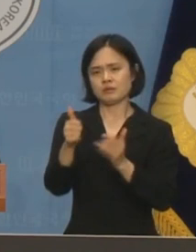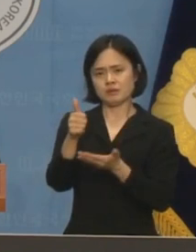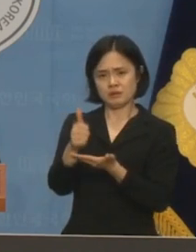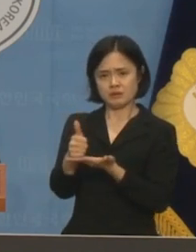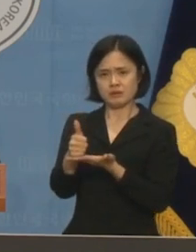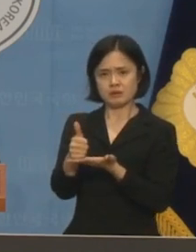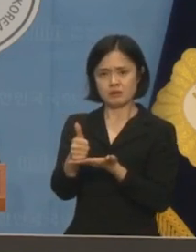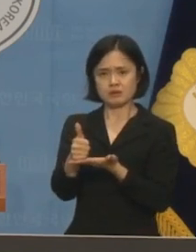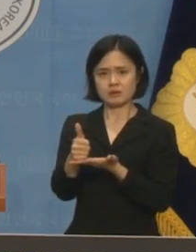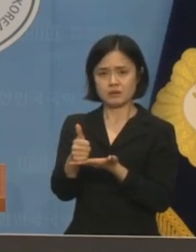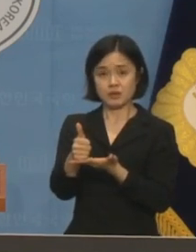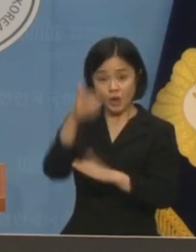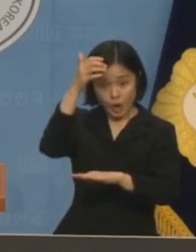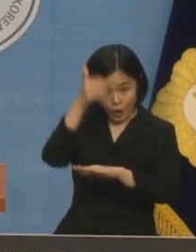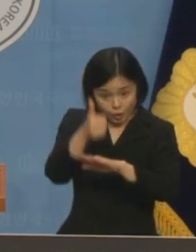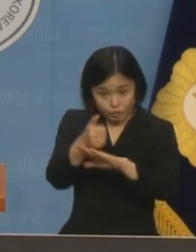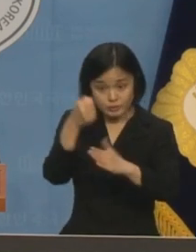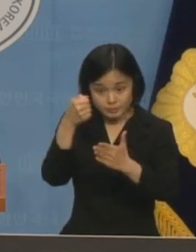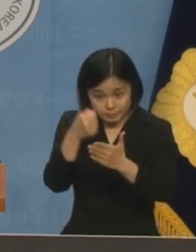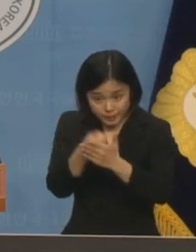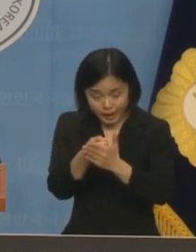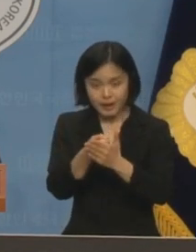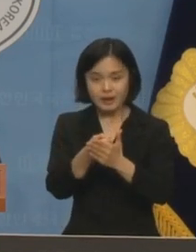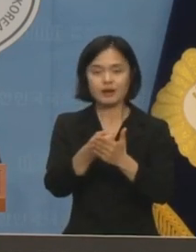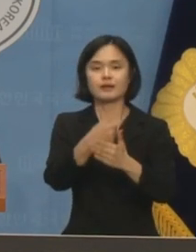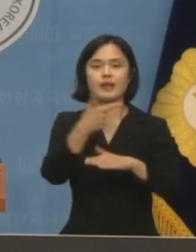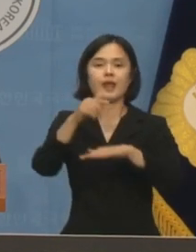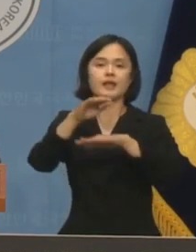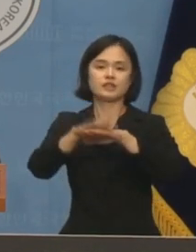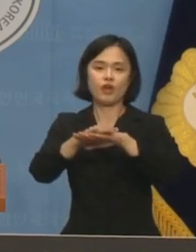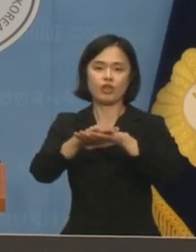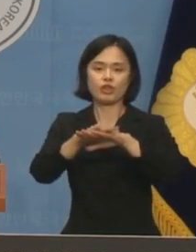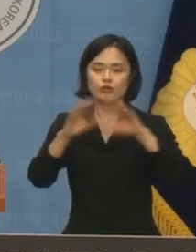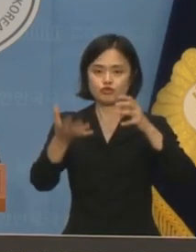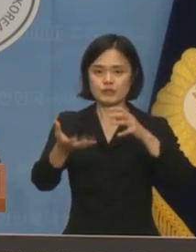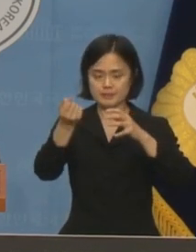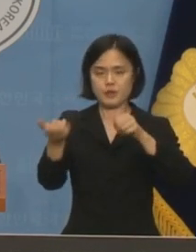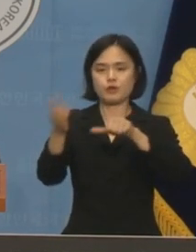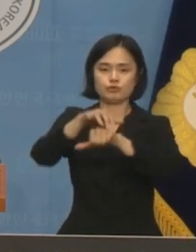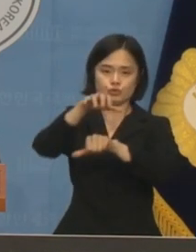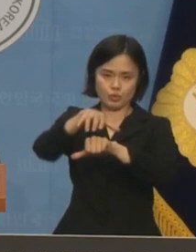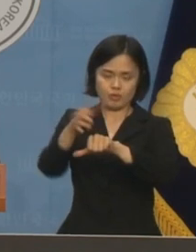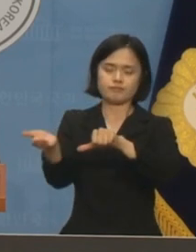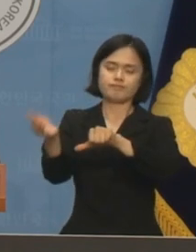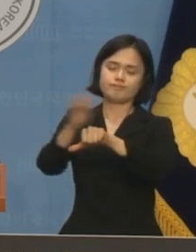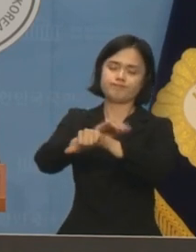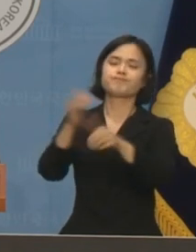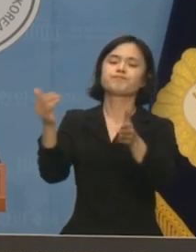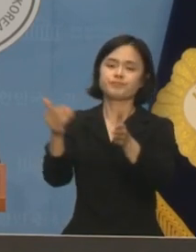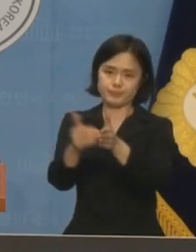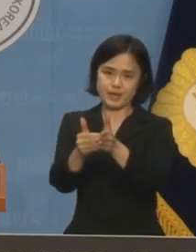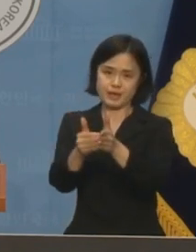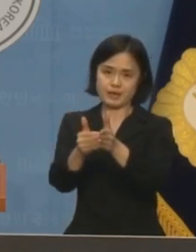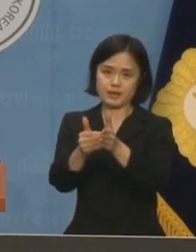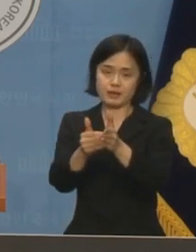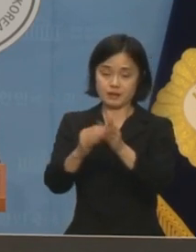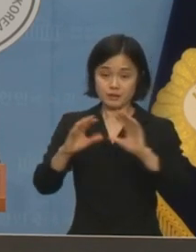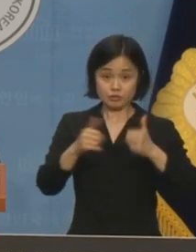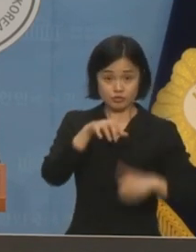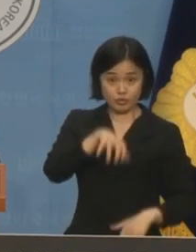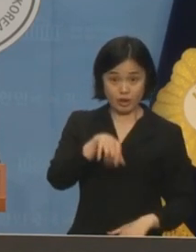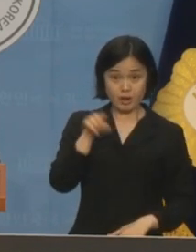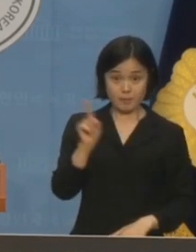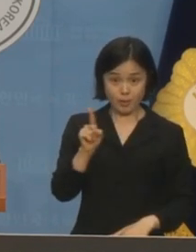대전현충원에 안장된 지 불과 수년밖에 되지 않았는데 국회에서는 이런 분들에 대하여 파묘하는